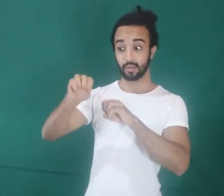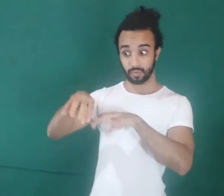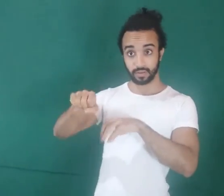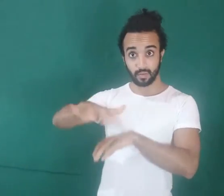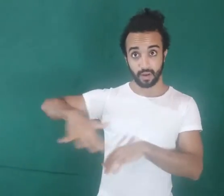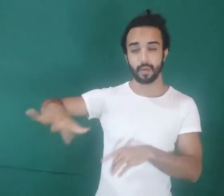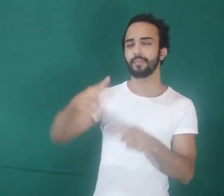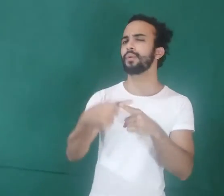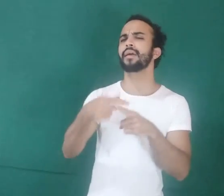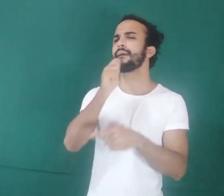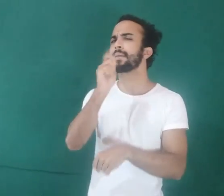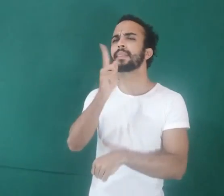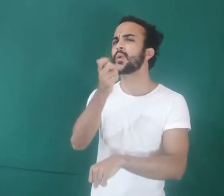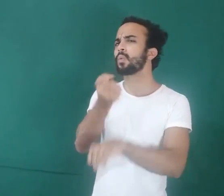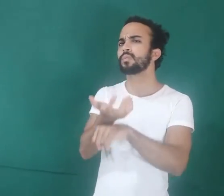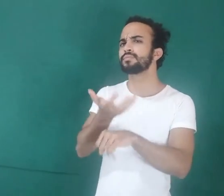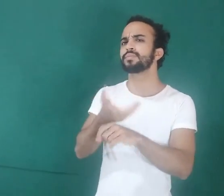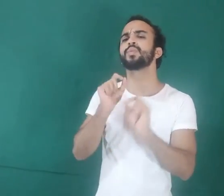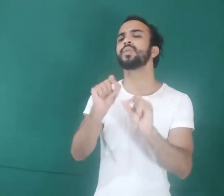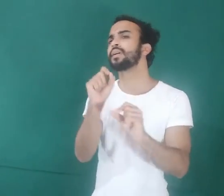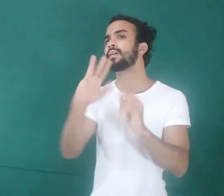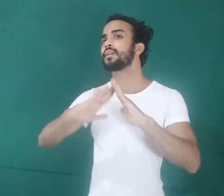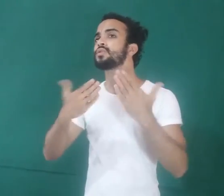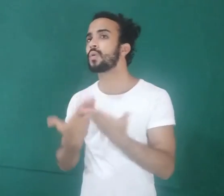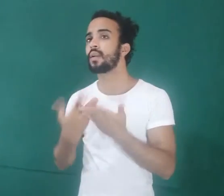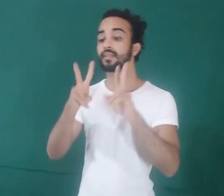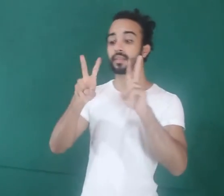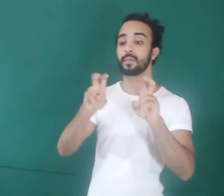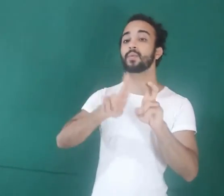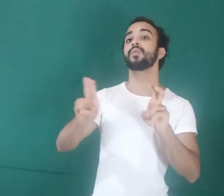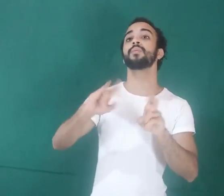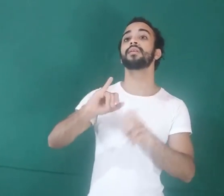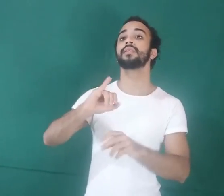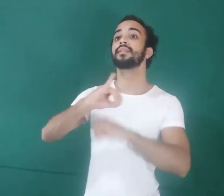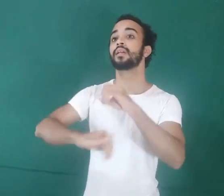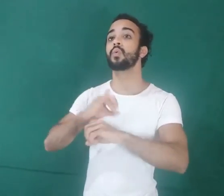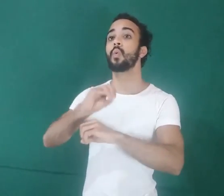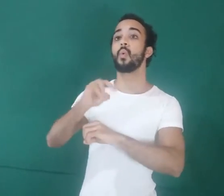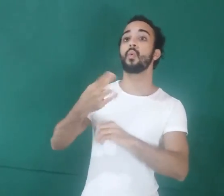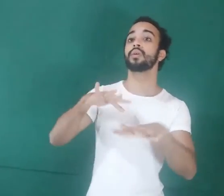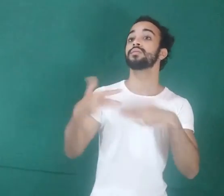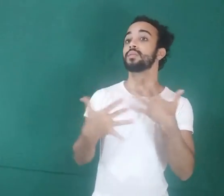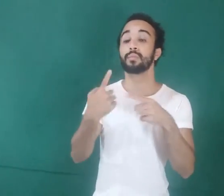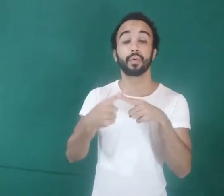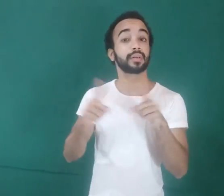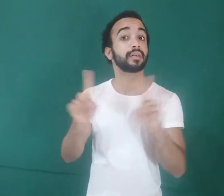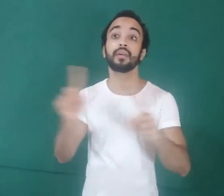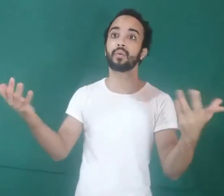uma cadeira, uma matéria nas escolas chamada internet ou redes sociais? Por que não? Isso é